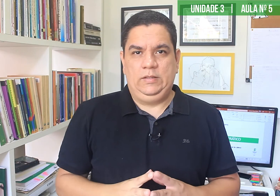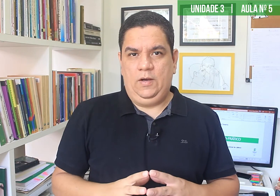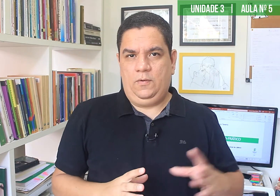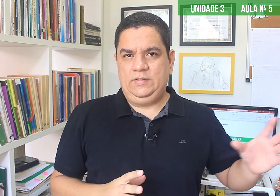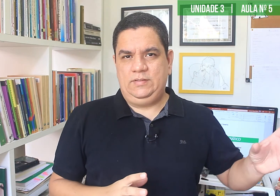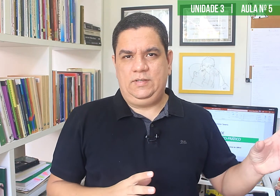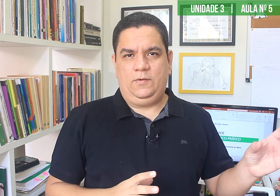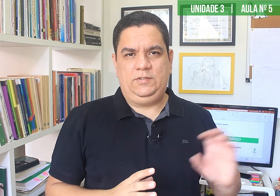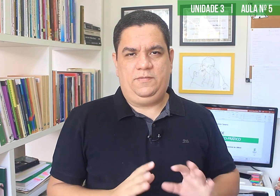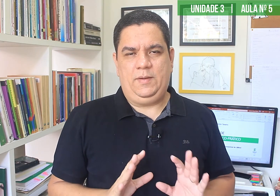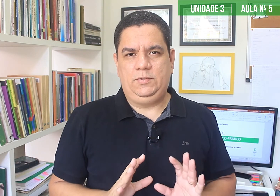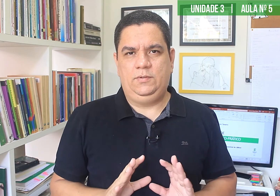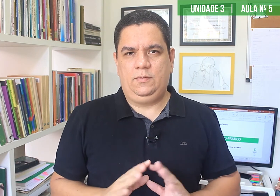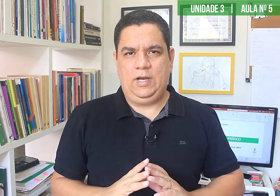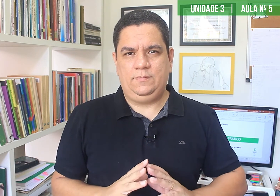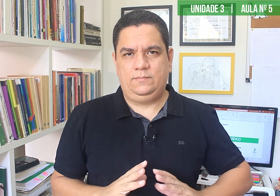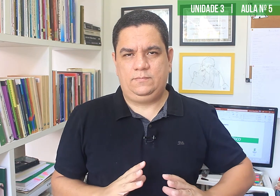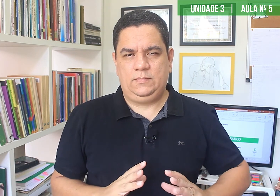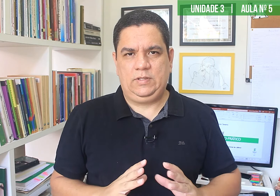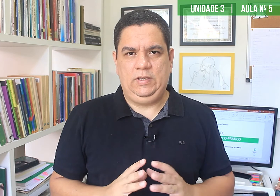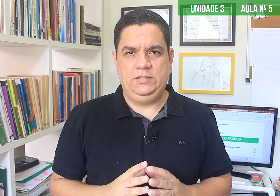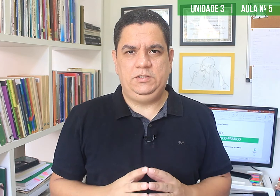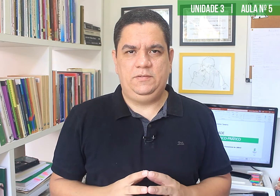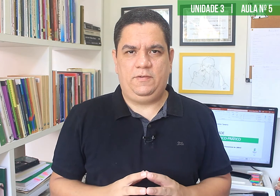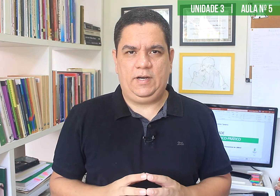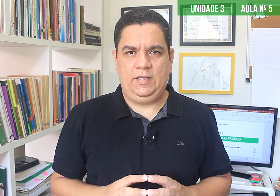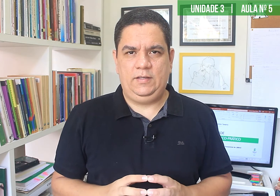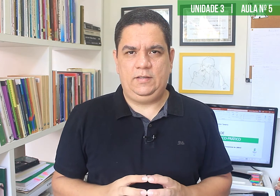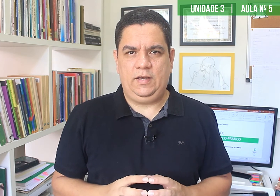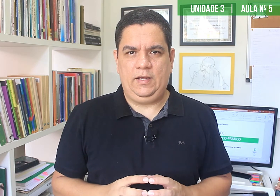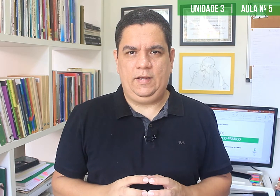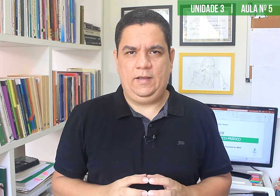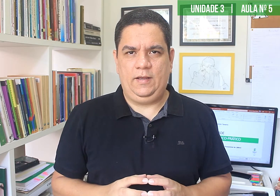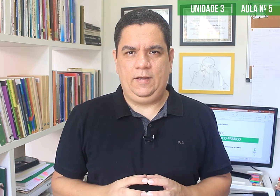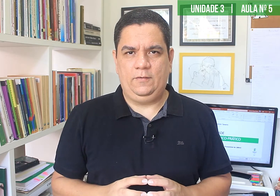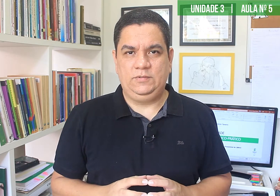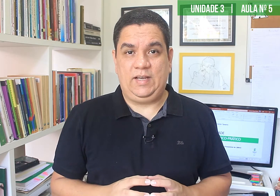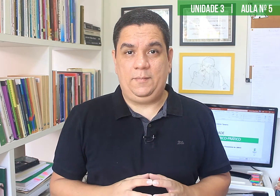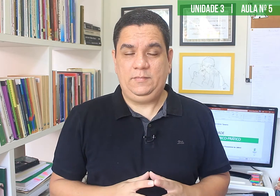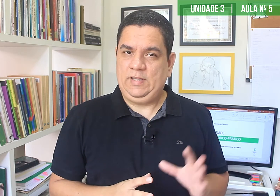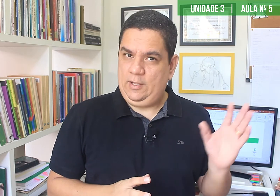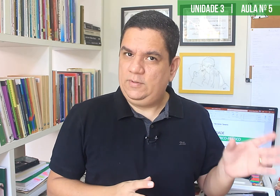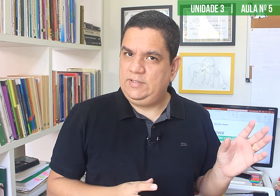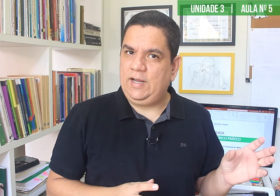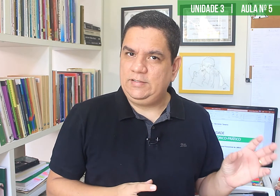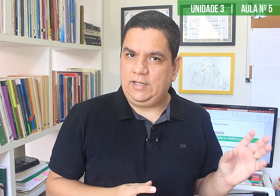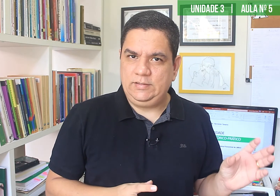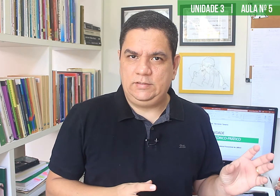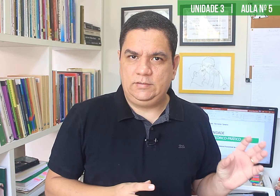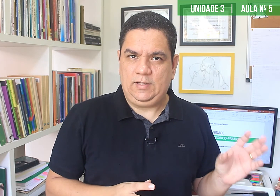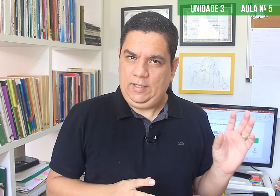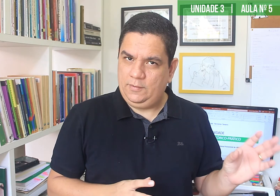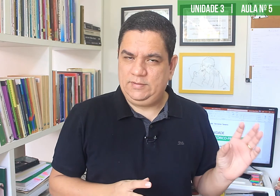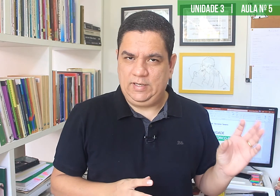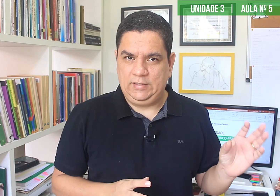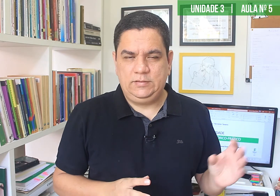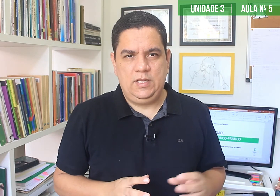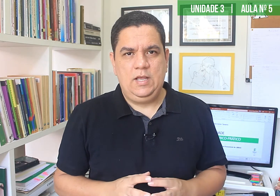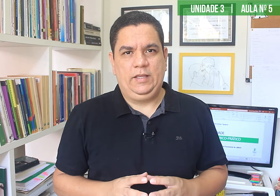Então, esses são advérbios de lugar que a gente vai usar na língua de sinais, tá, gente? Na língua de sinais, que a